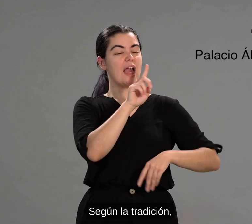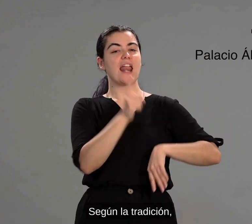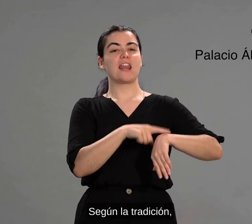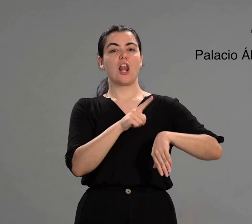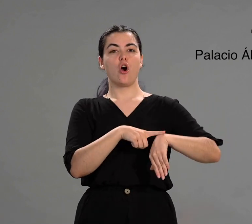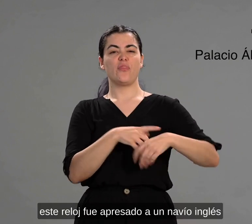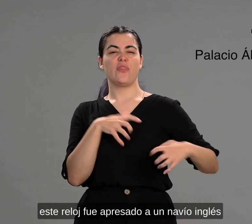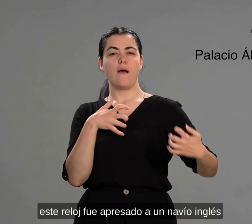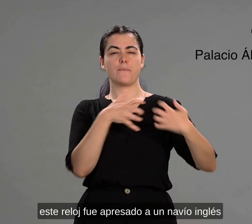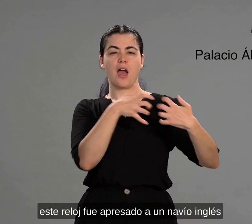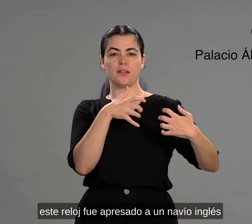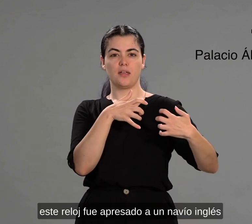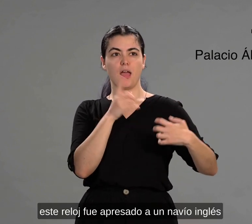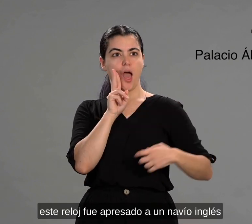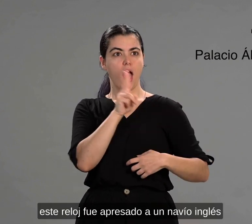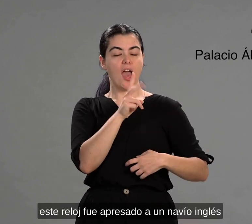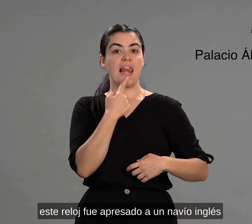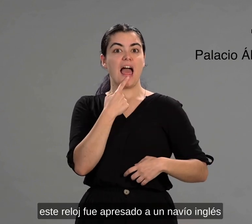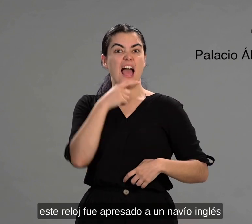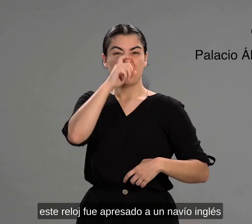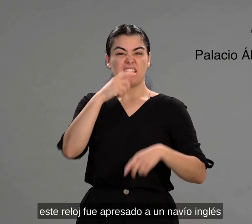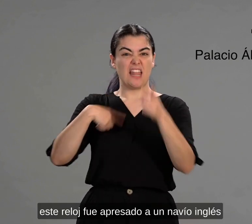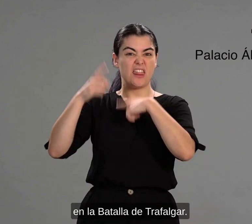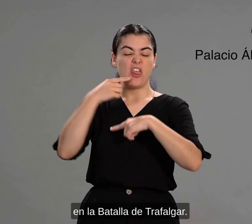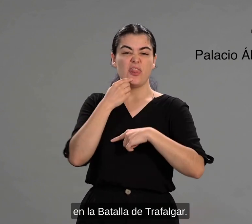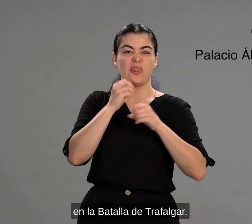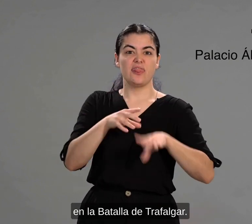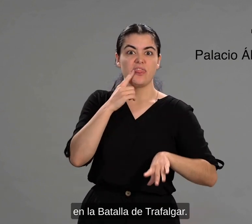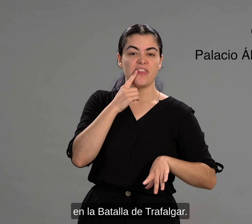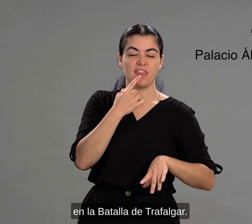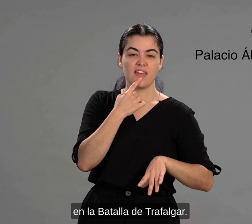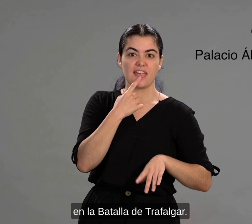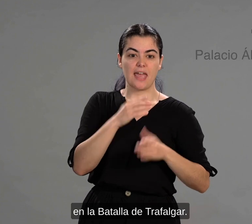tradición, este reloj fue apresado a un navío inglés en la Batalla de Trafalgar.